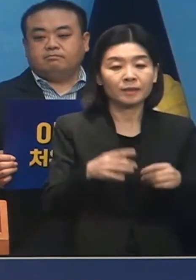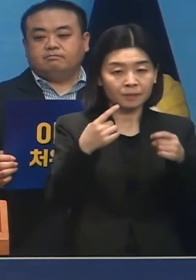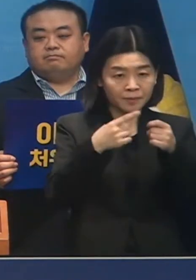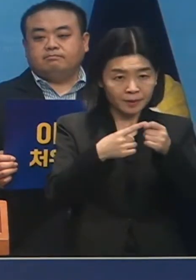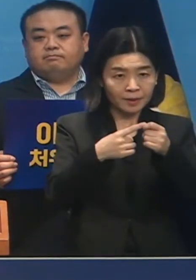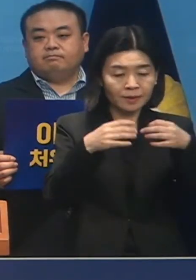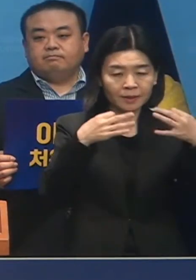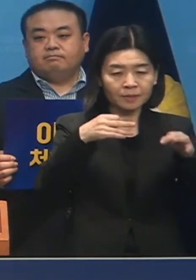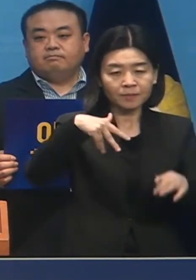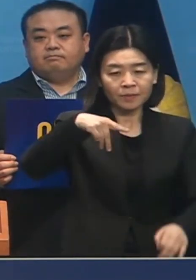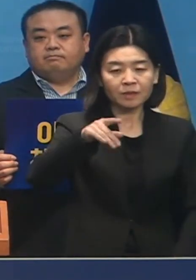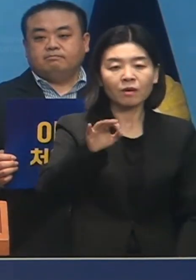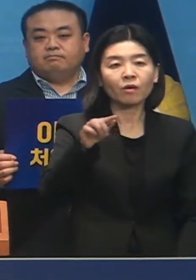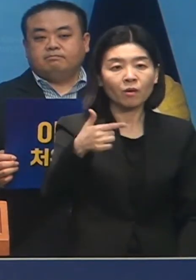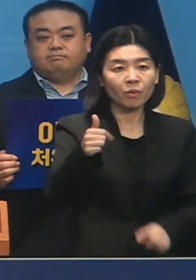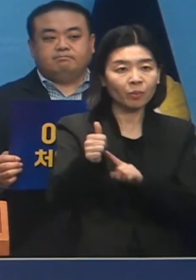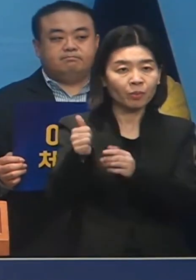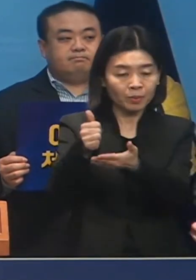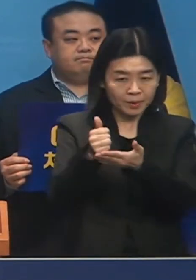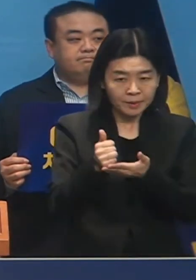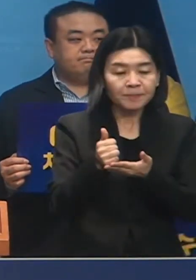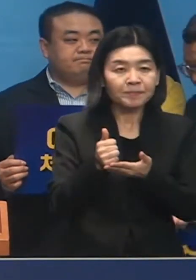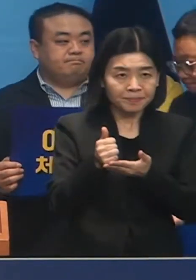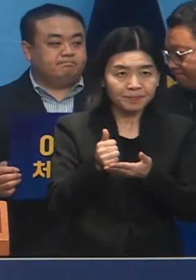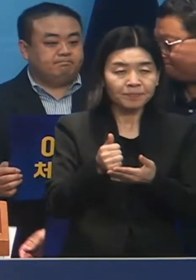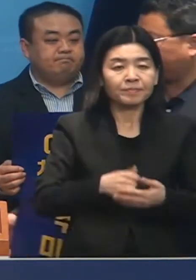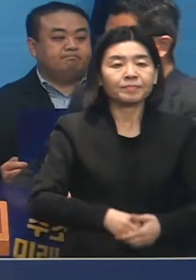한국세라믹연구원 선임연구원님을 모시겠습니다.